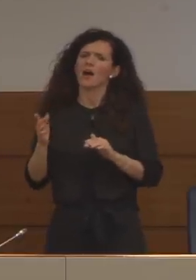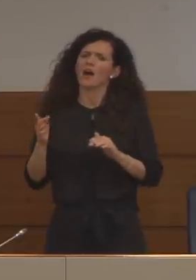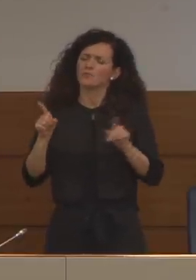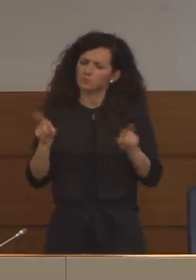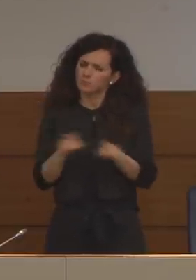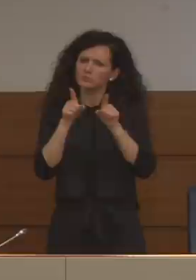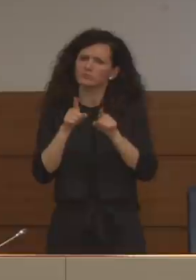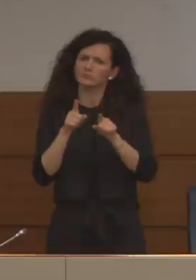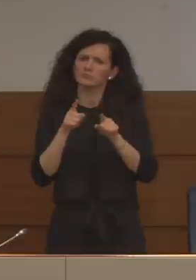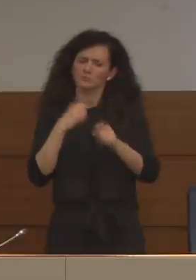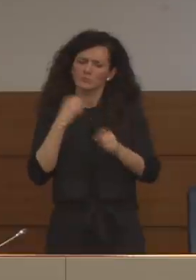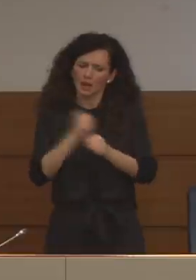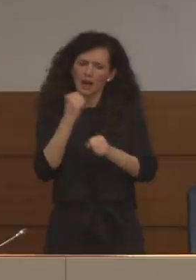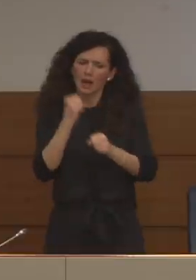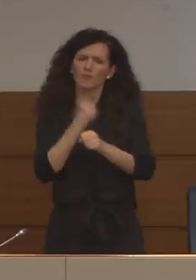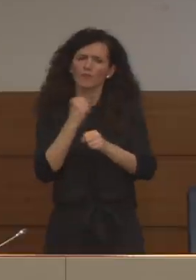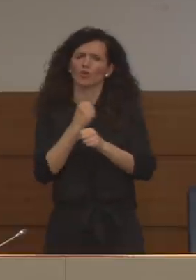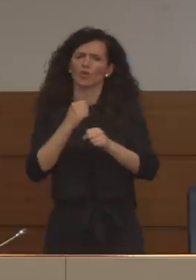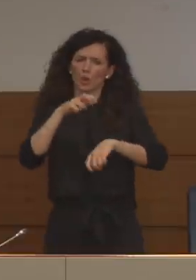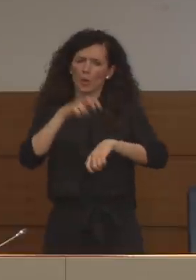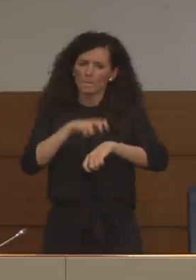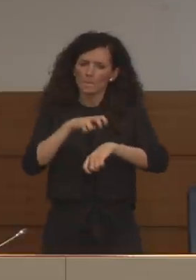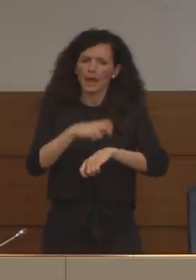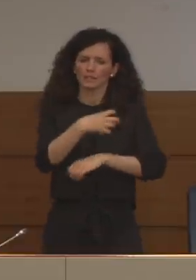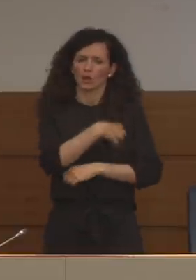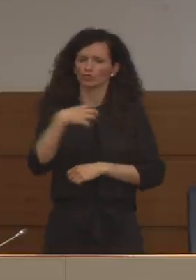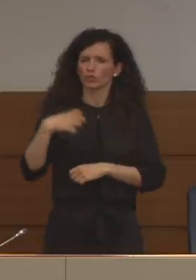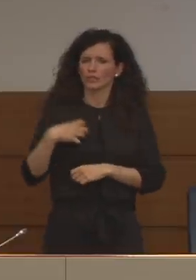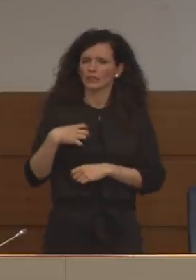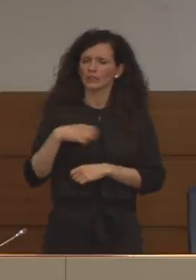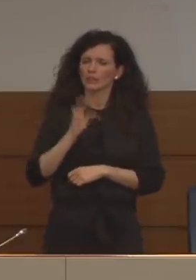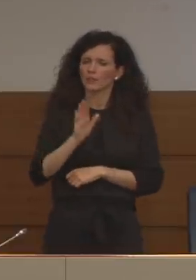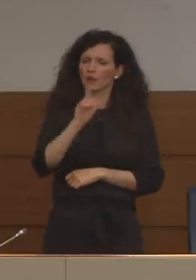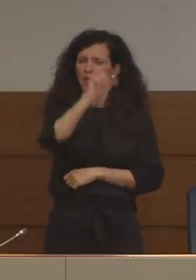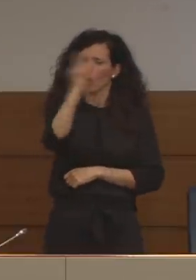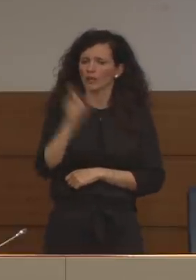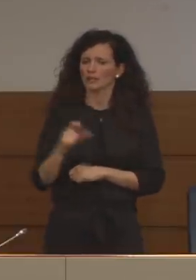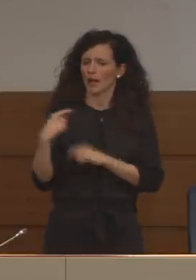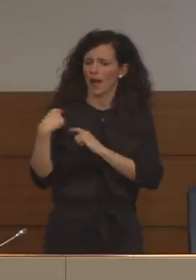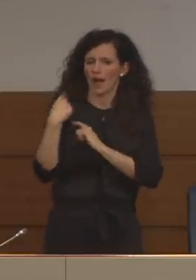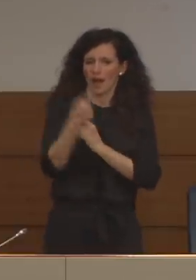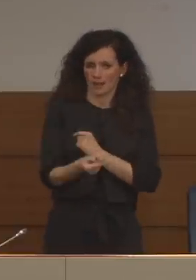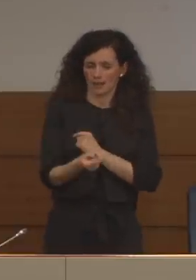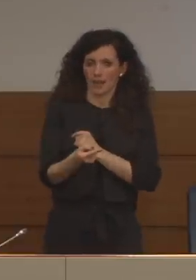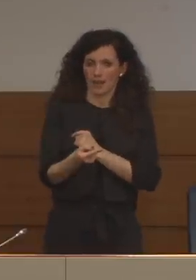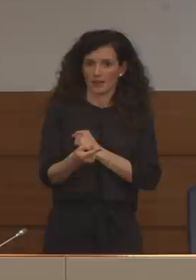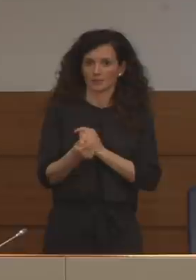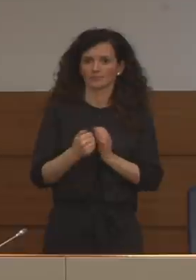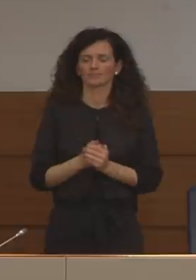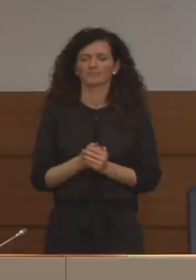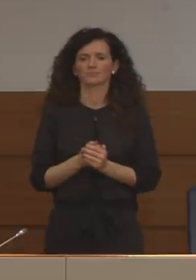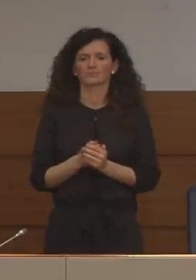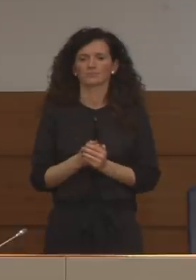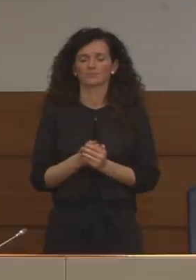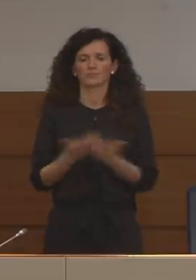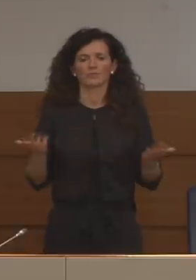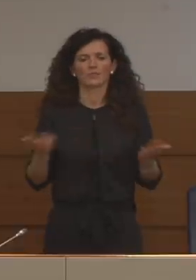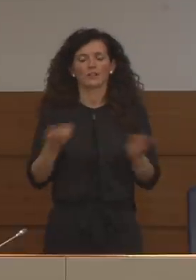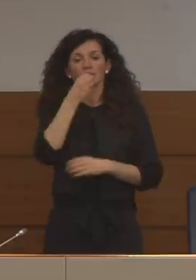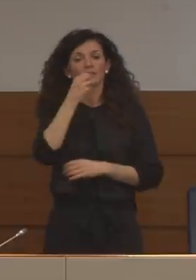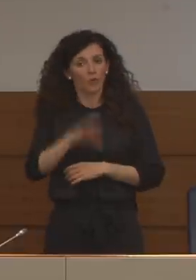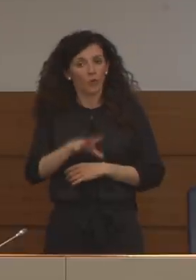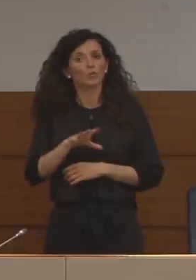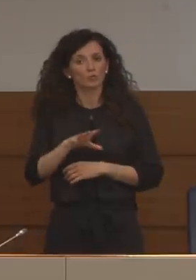grande tradizione medica e scientifica di questo paese l'italia sfortunatamente in questo